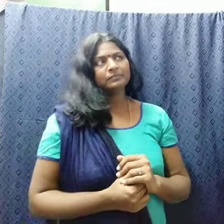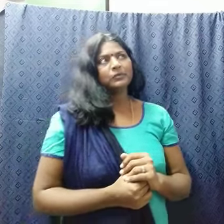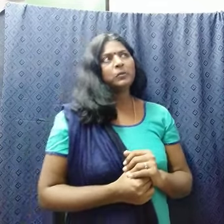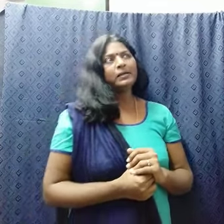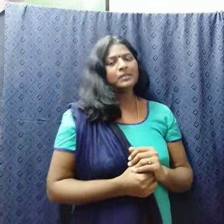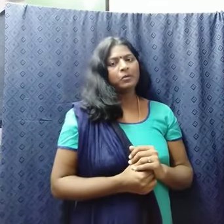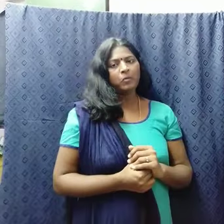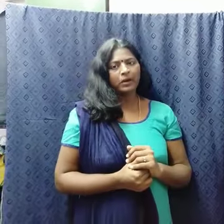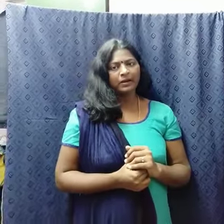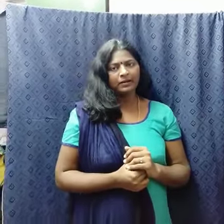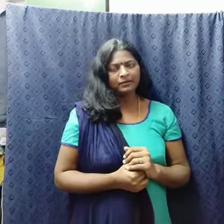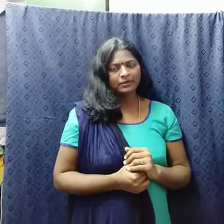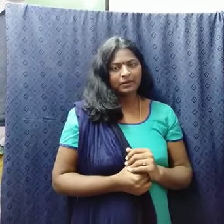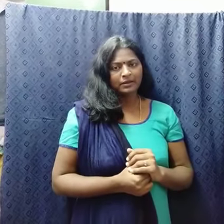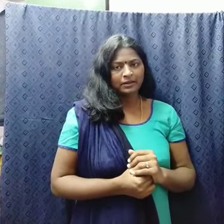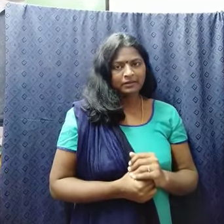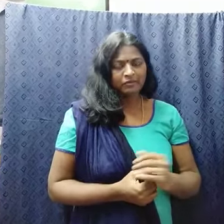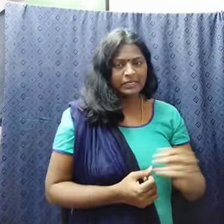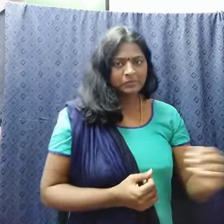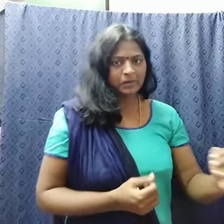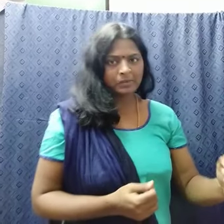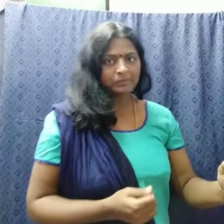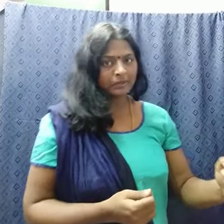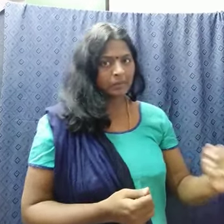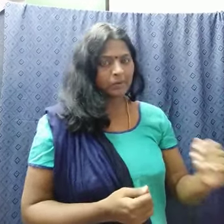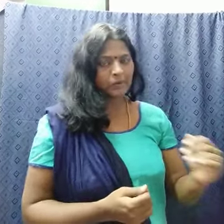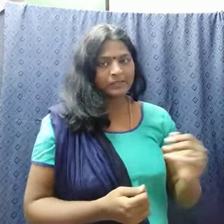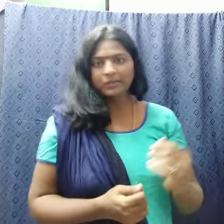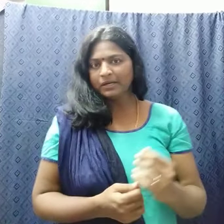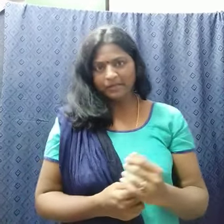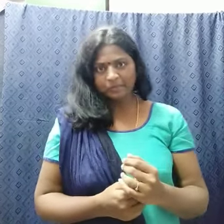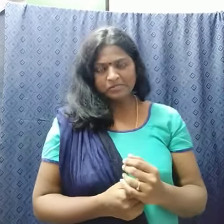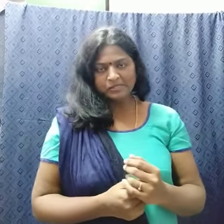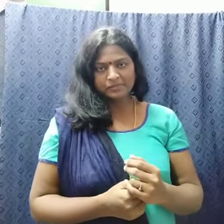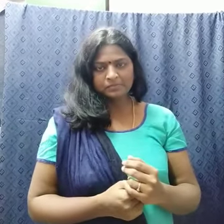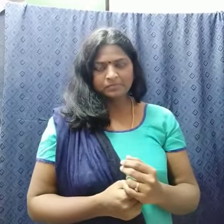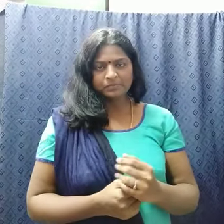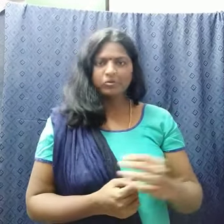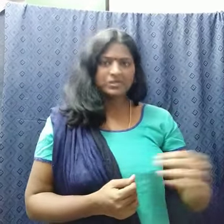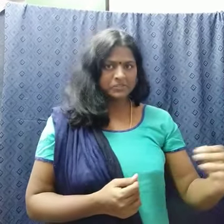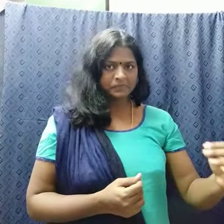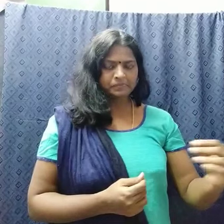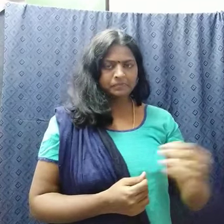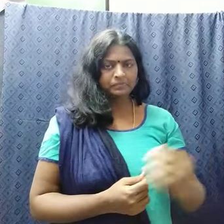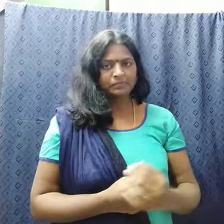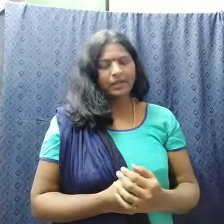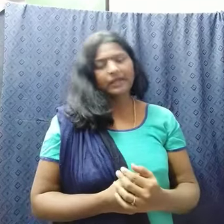உண்மை சம்பவம் என்னன்னா, இந்த வைரஸ் ப்ராப்ளம் நம்மளுடைய தமிழ்நாட்டுக்கு எப்போ வந்தது? மார்ச், எண்ட் ஆஃப் த